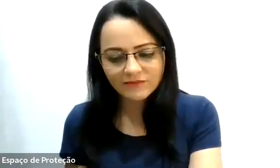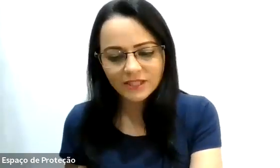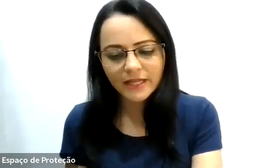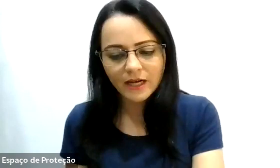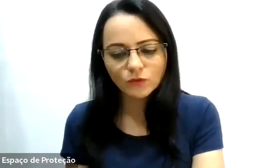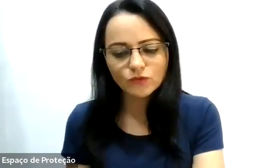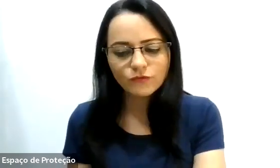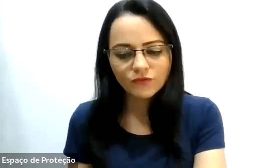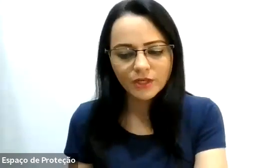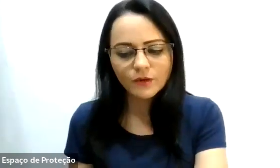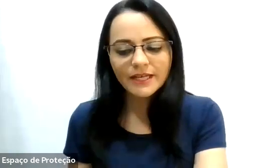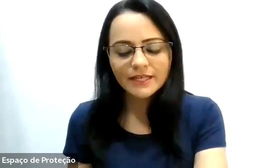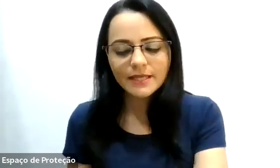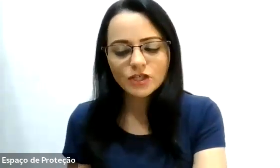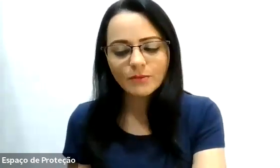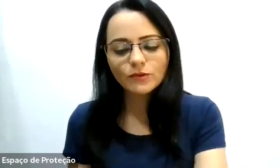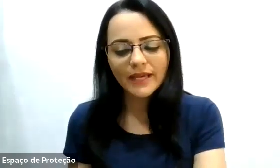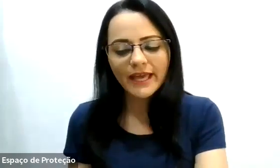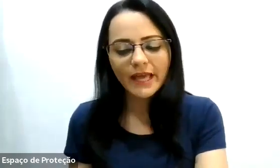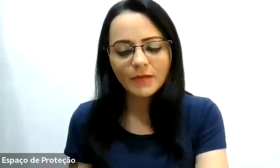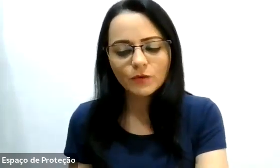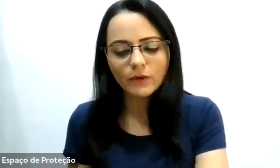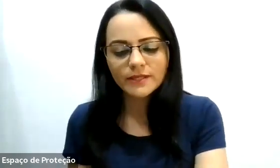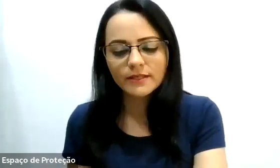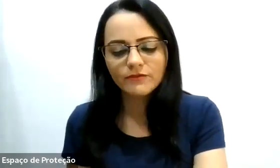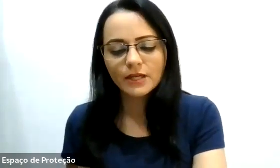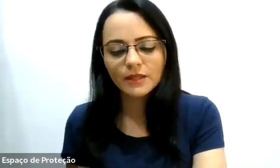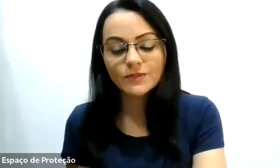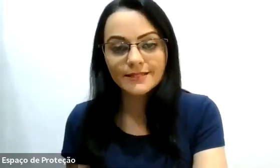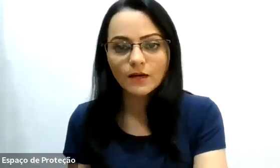grávida, dará à luz um filho, que será chamado Emanuel, que significa Deus está